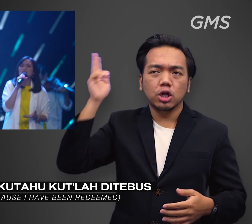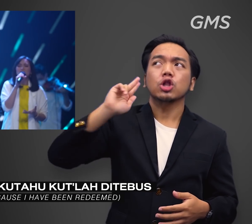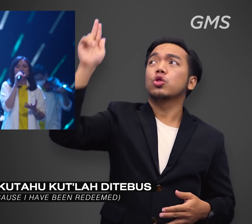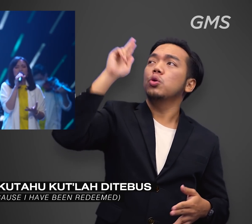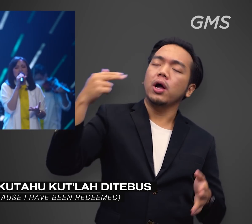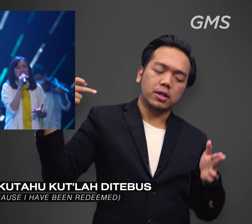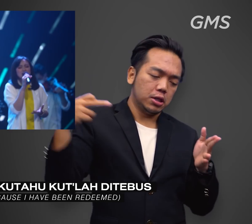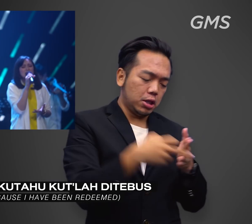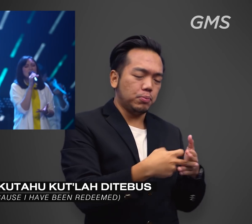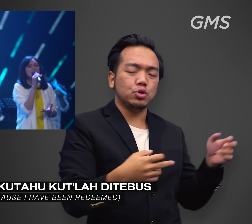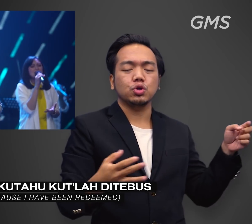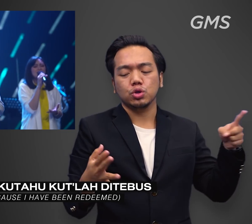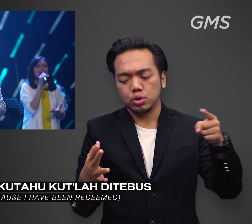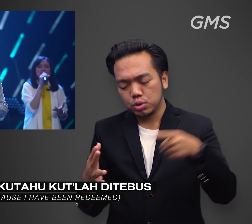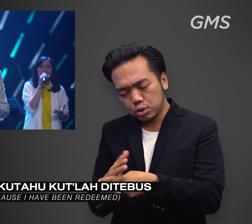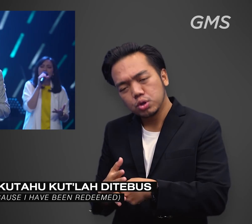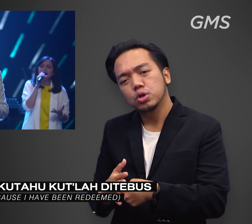tahu ku telah